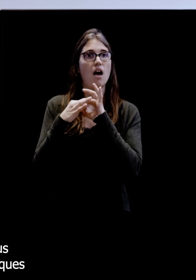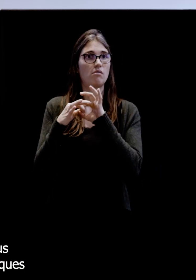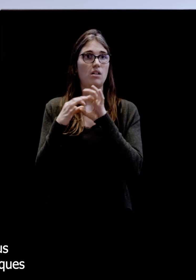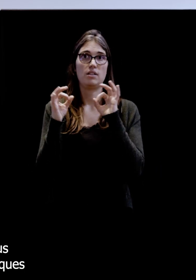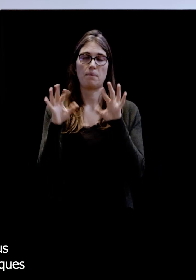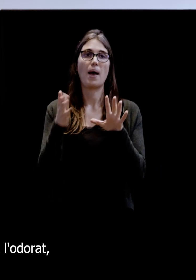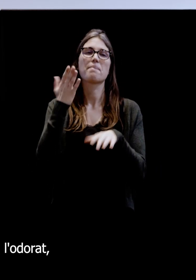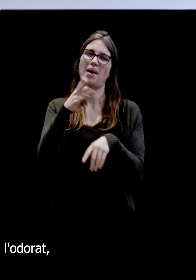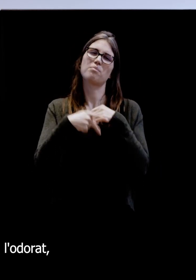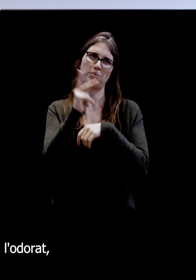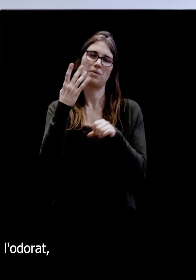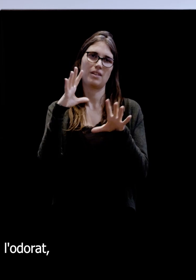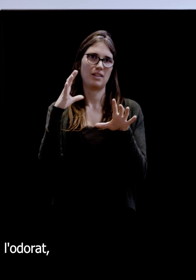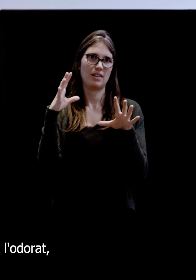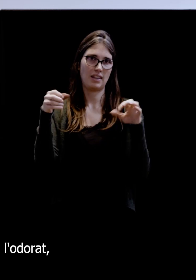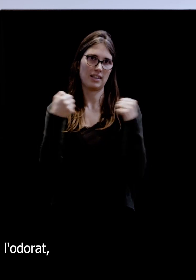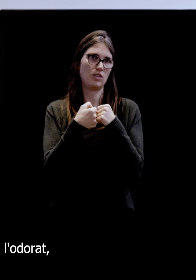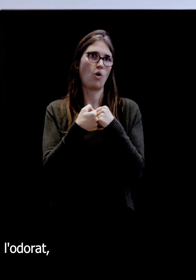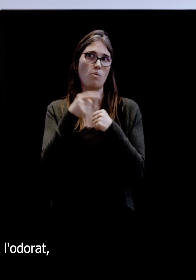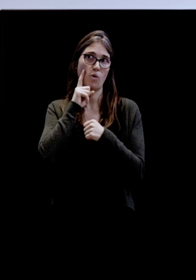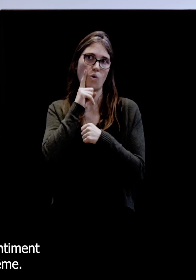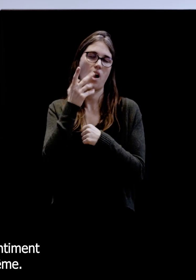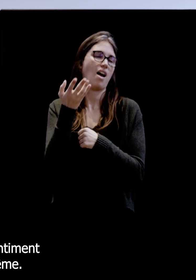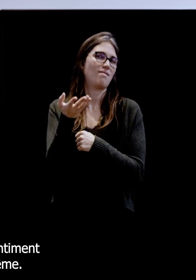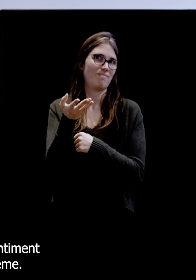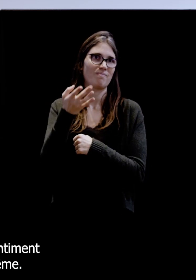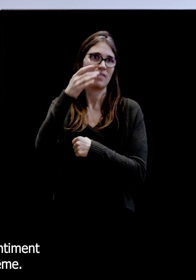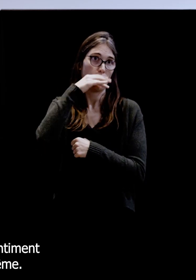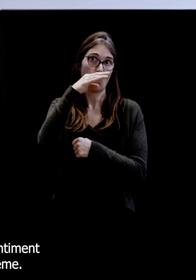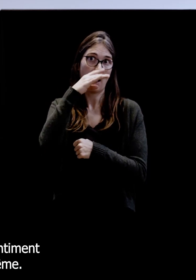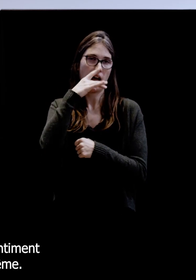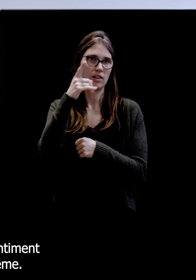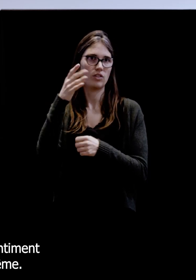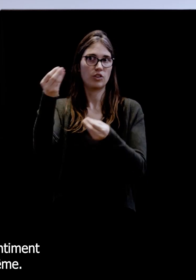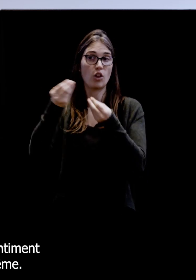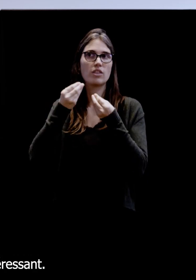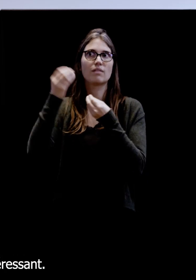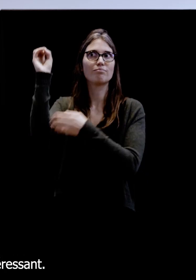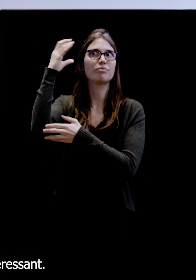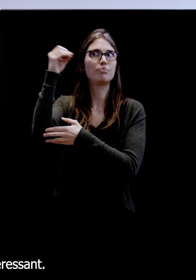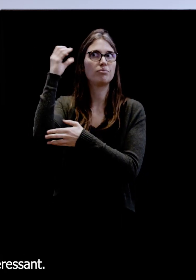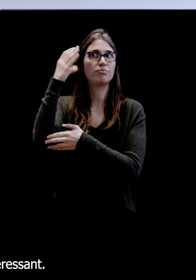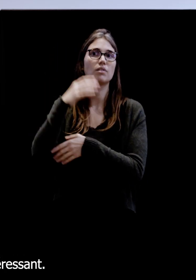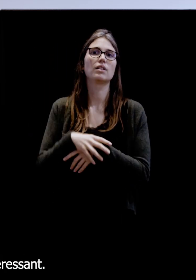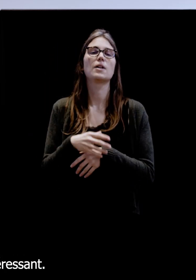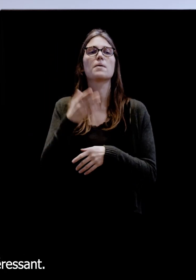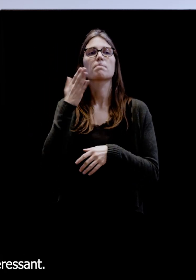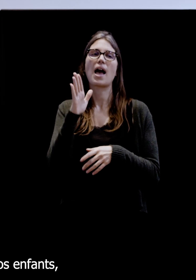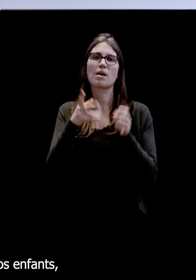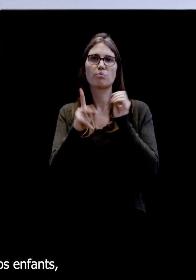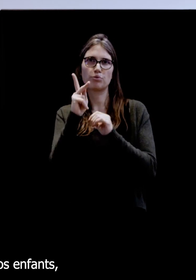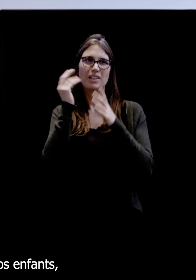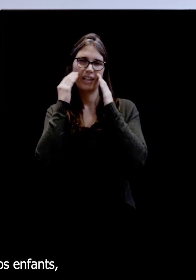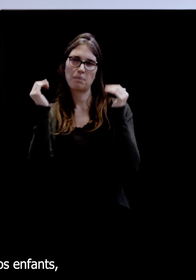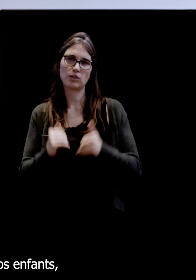plus d'accidents domestiques, parce que quand même, l'odorat, c'est et il y avait plus de sentiments dépressifs quand même, donc c'est pas inintéressant.